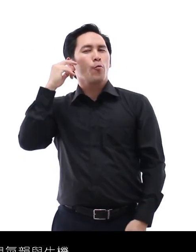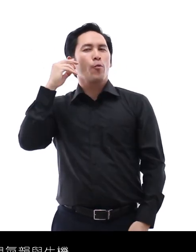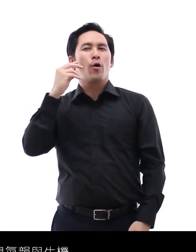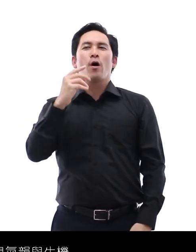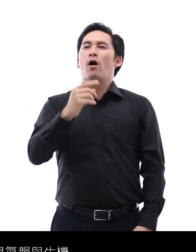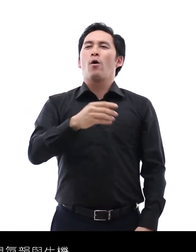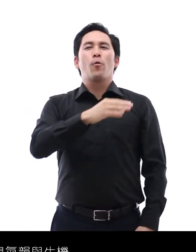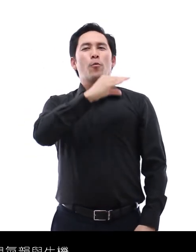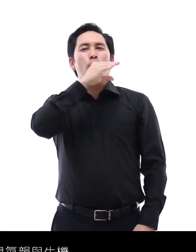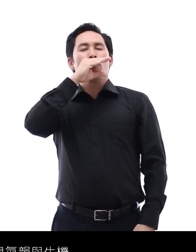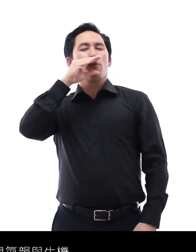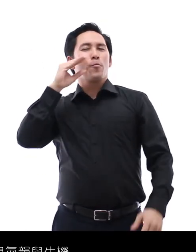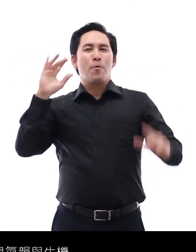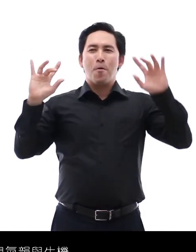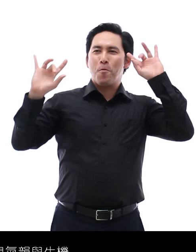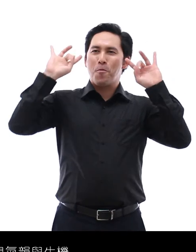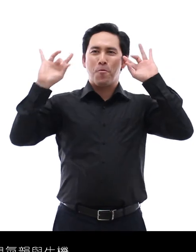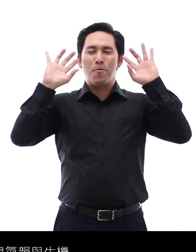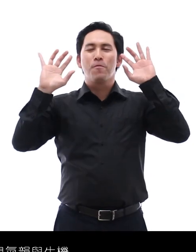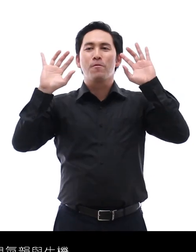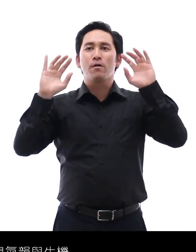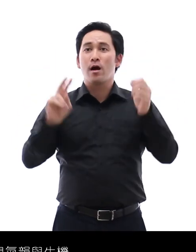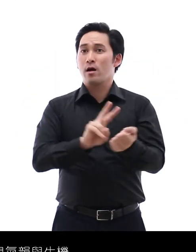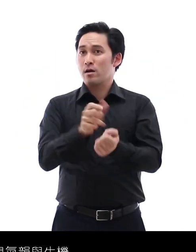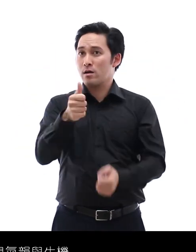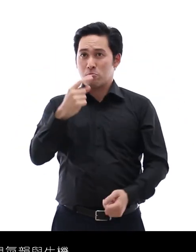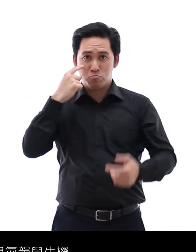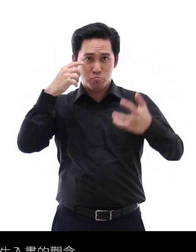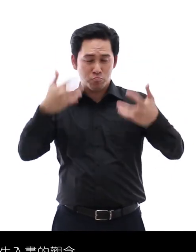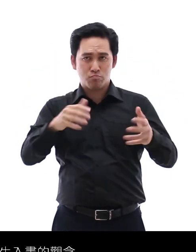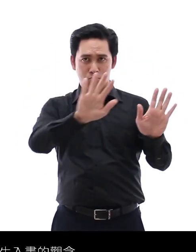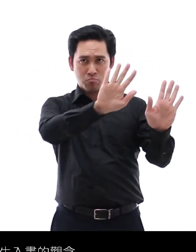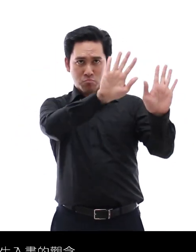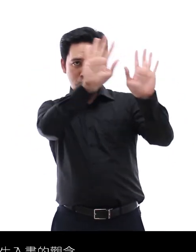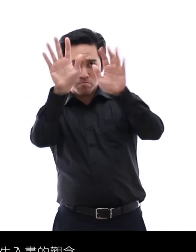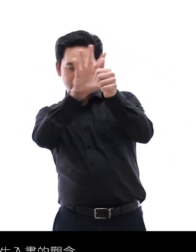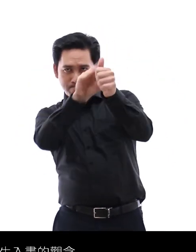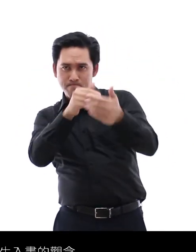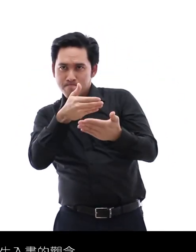兼具气韵与生机。林玉山写生入画的观念，